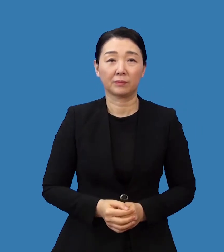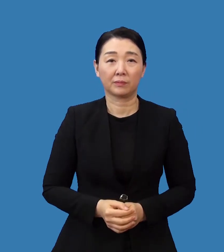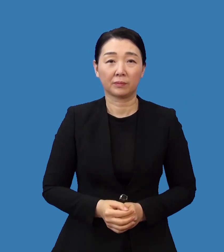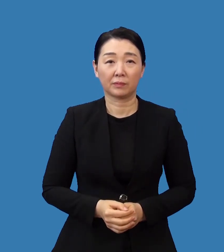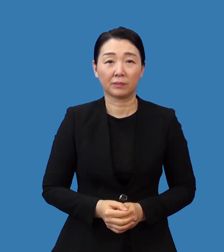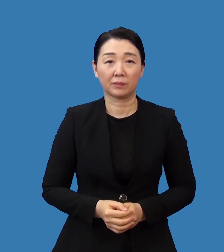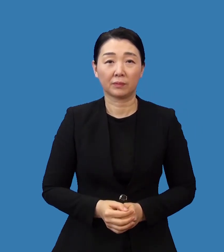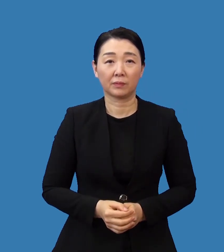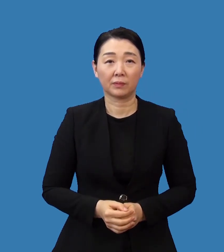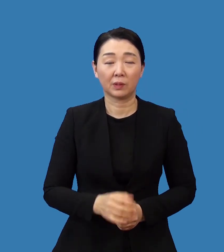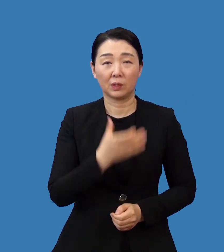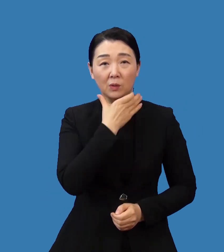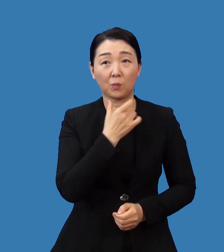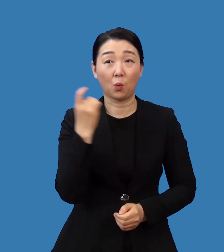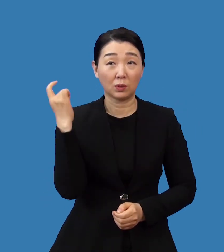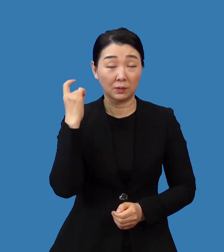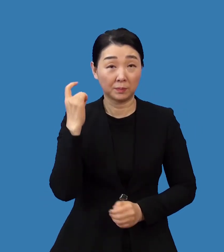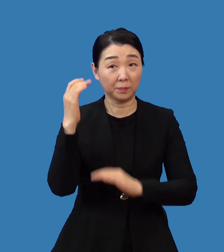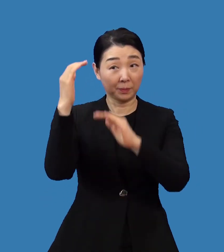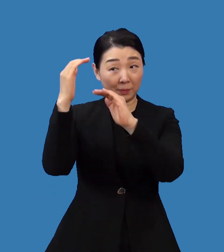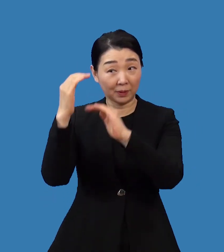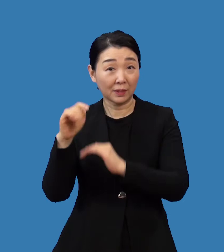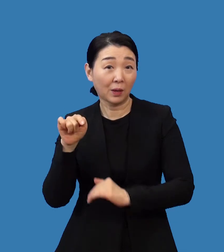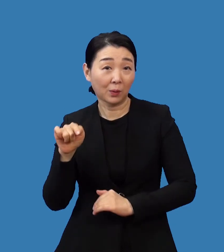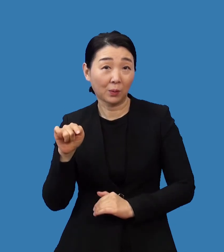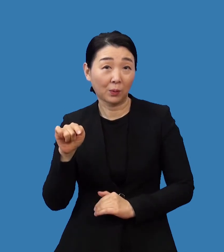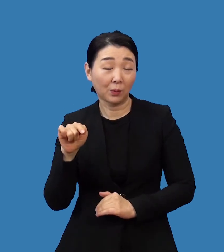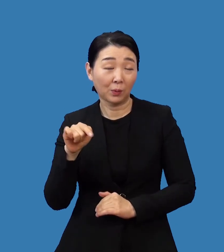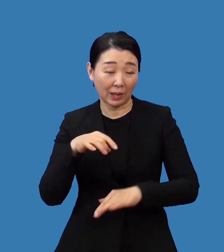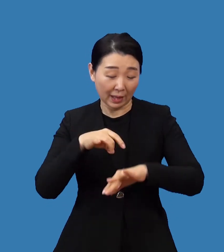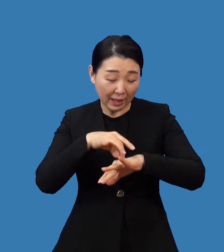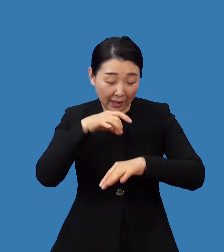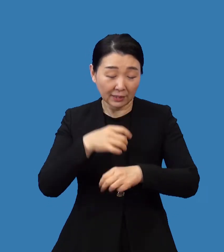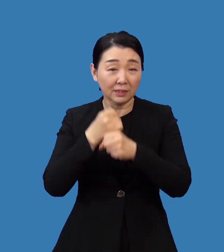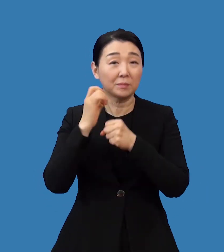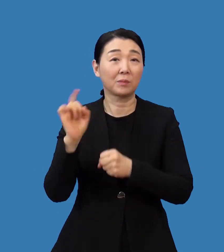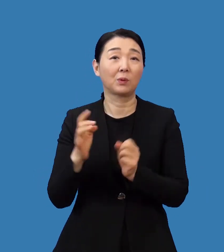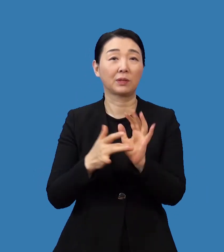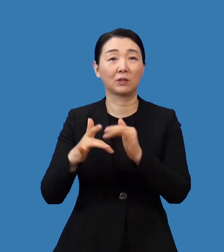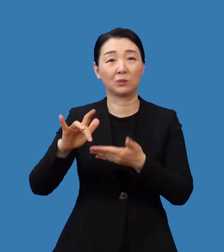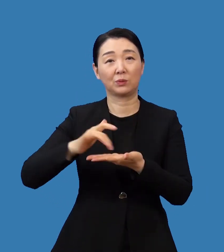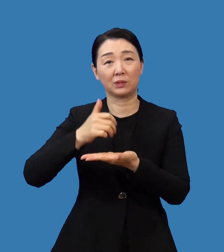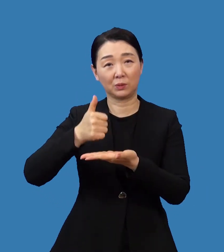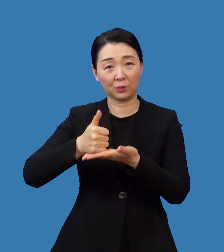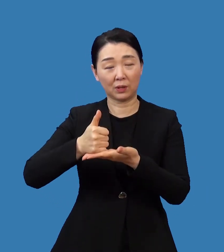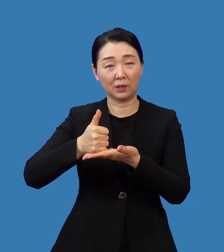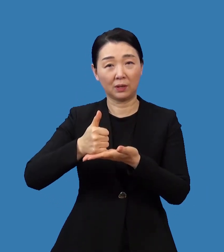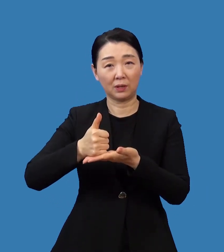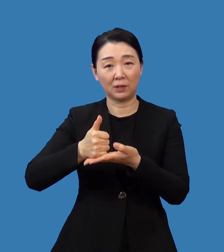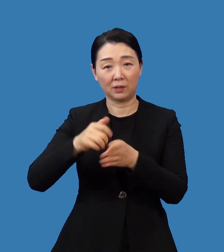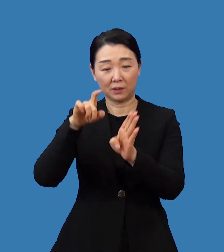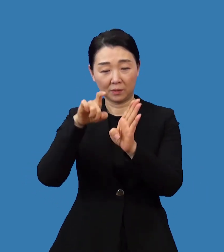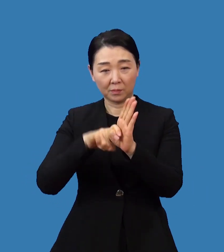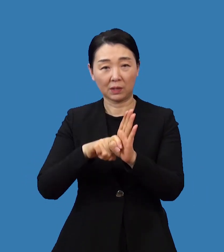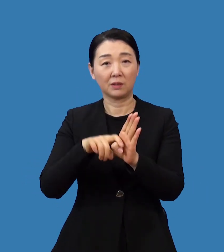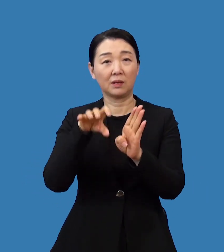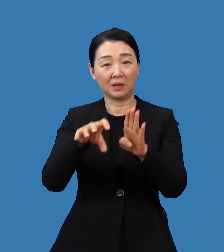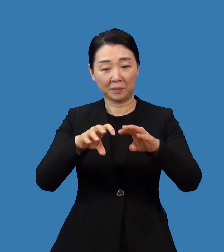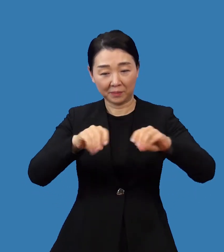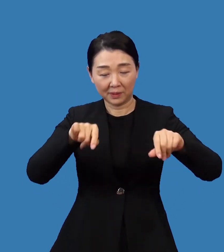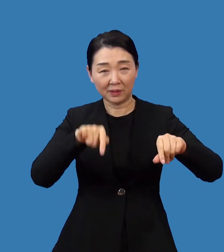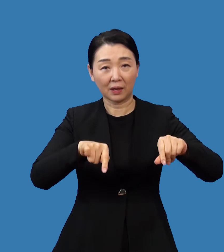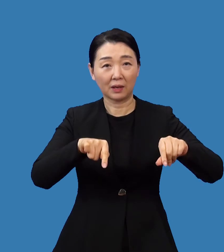이 복음의 소식, 이 소식의 핵심은 예수 그리스도가 베들레헴